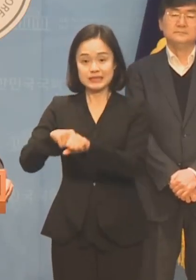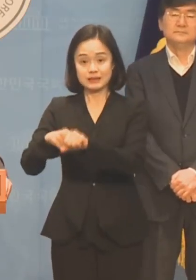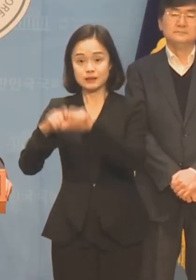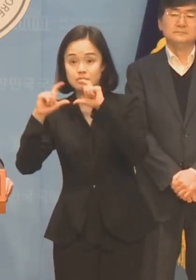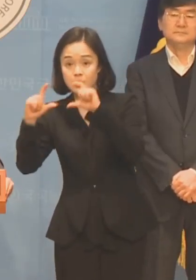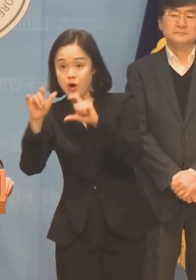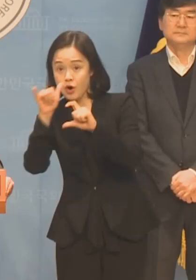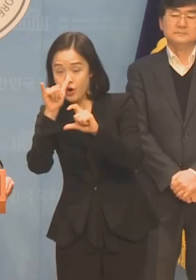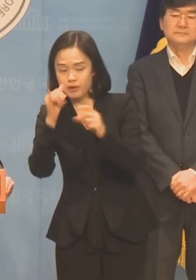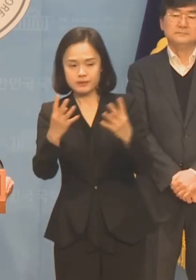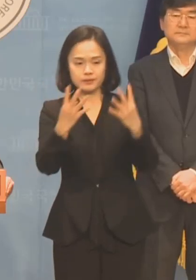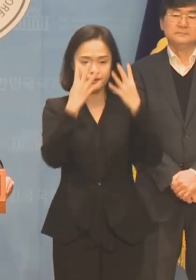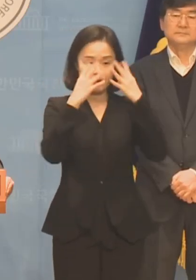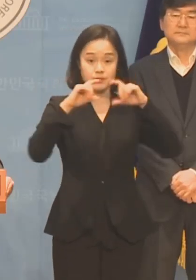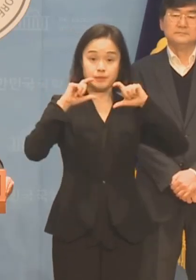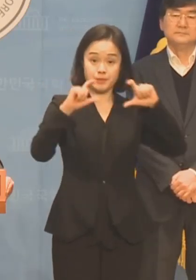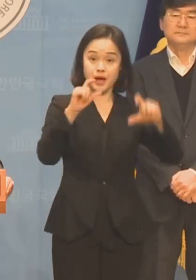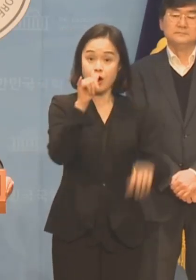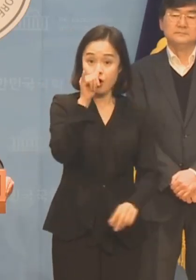사장들은